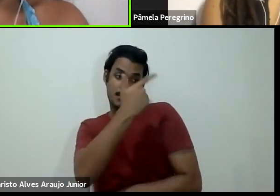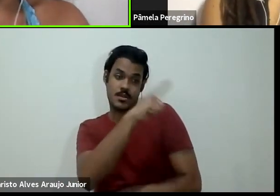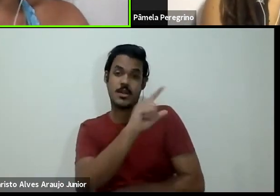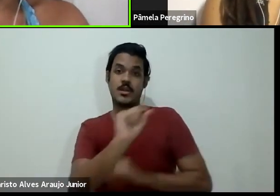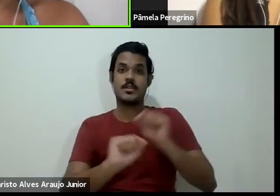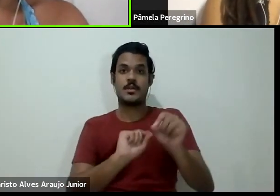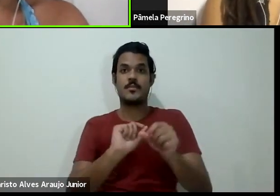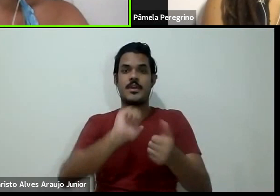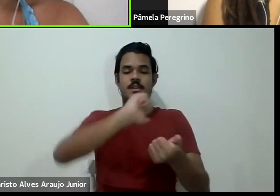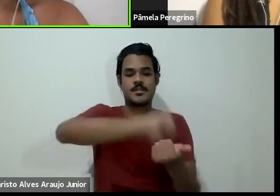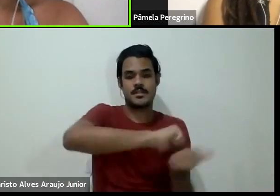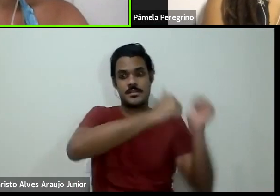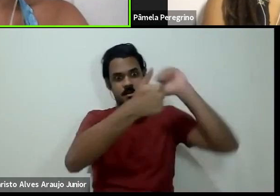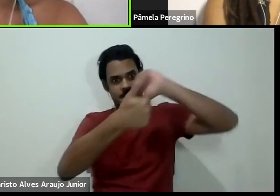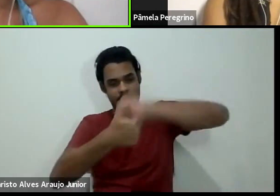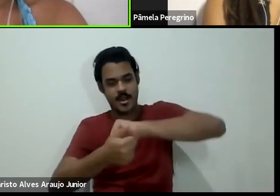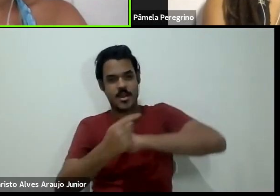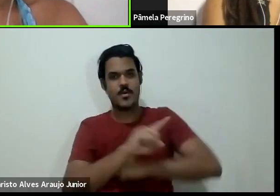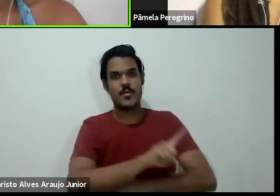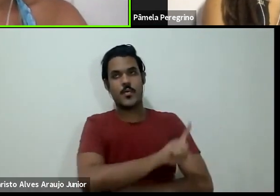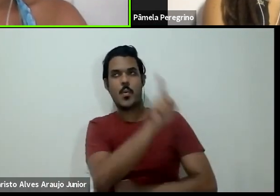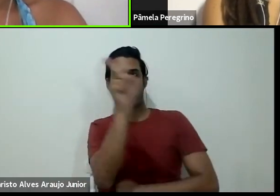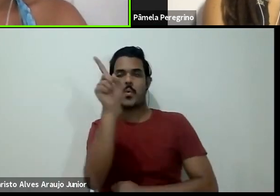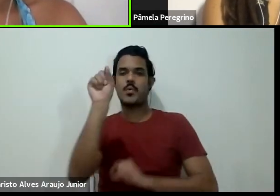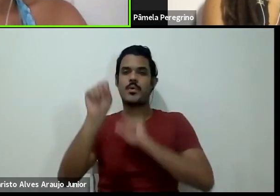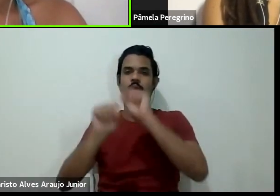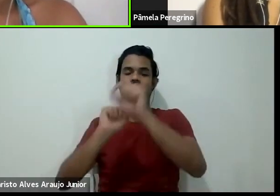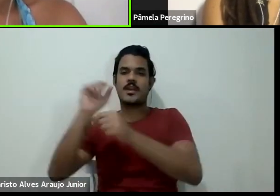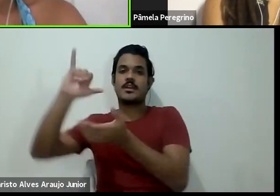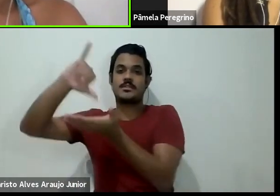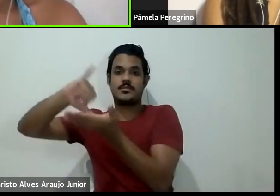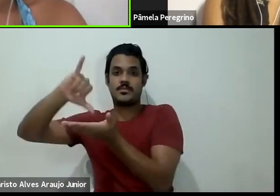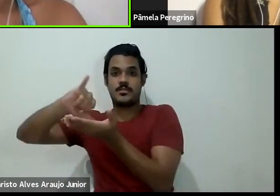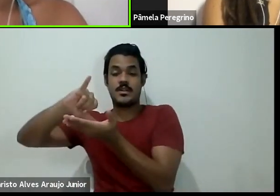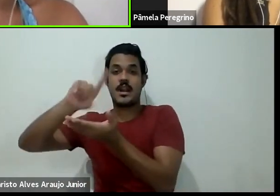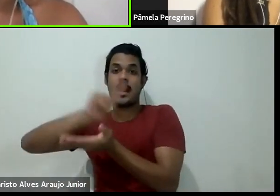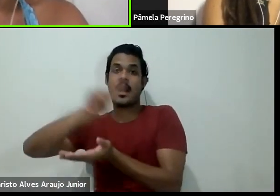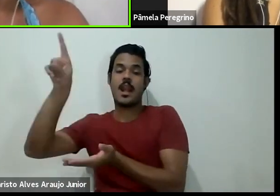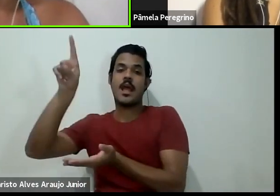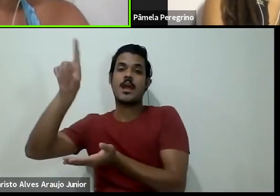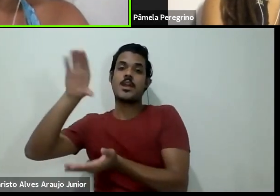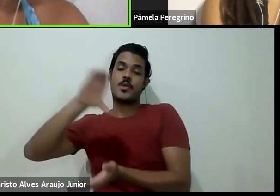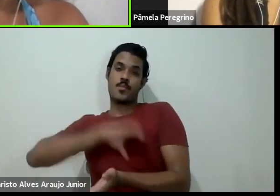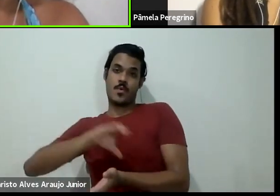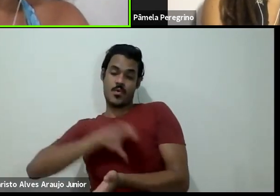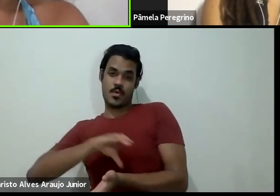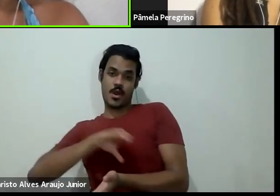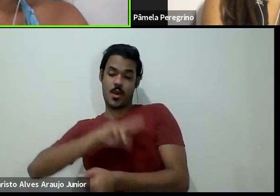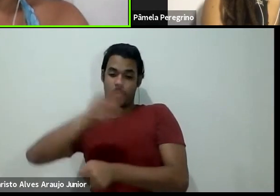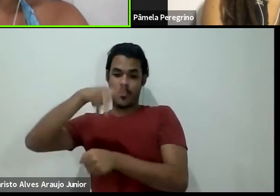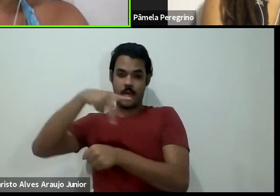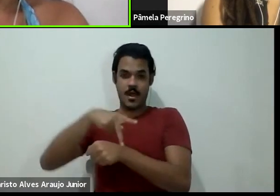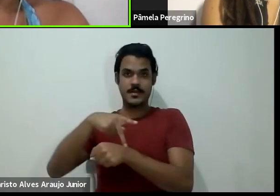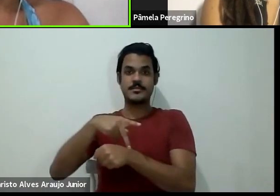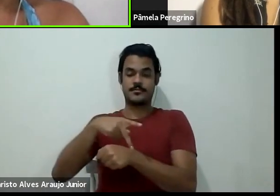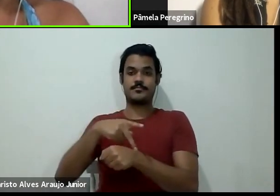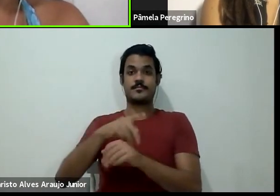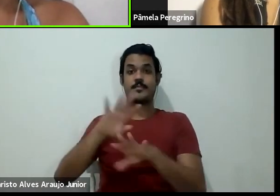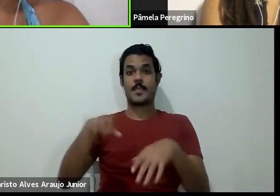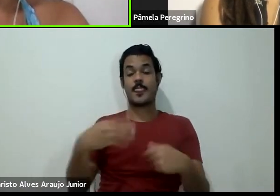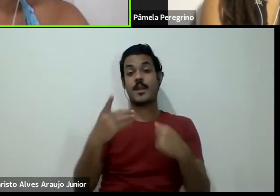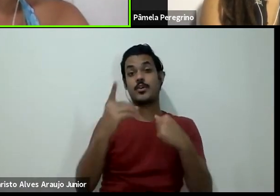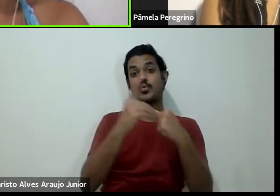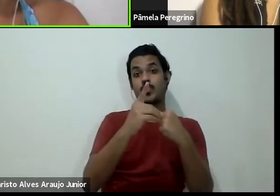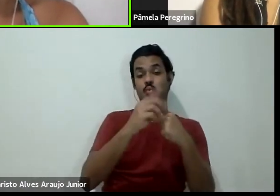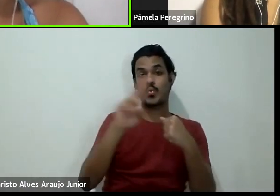de Cinema e Teatro do Instituto Politécnico de Lisboa, Portugal. Está realizando doutorado no